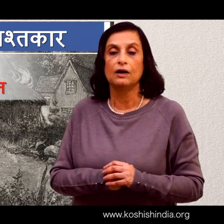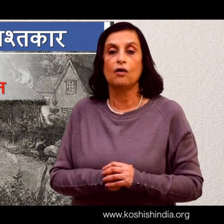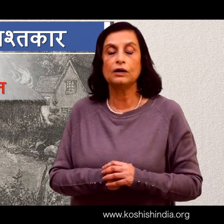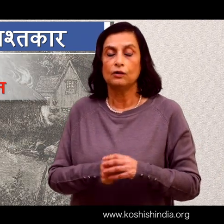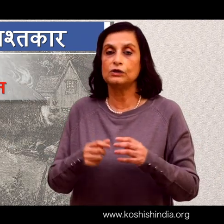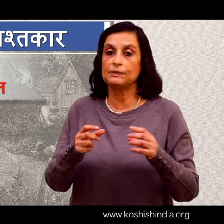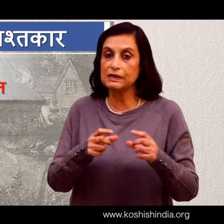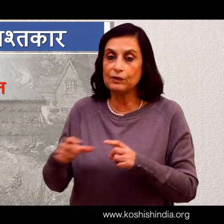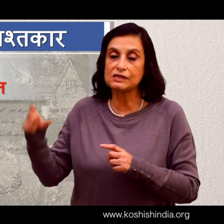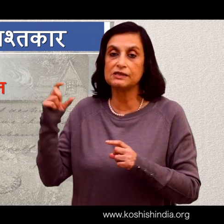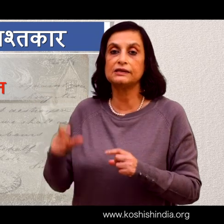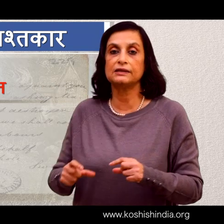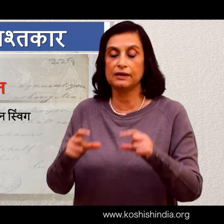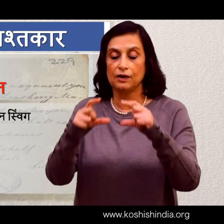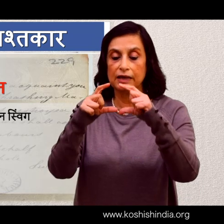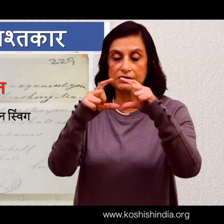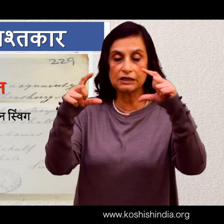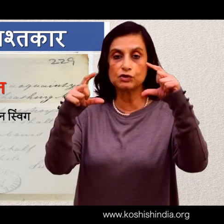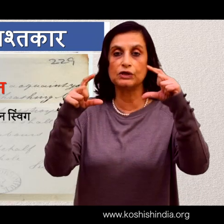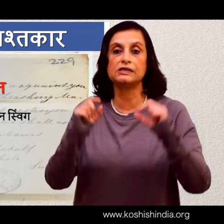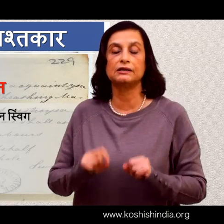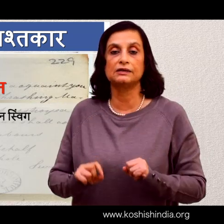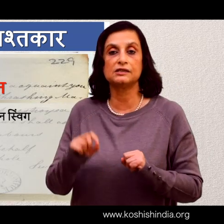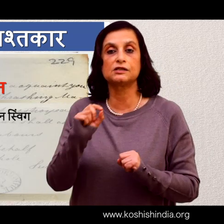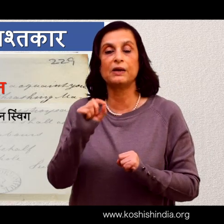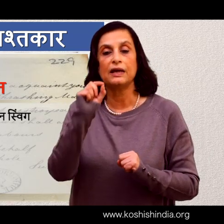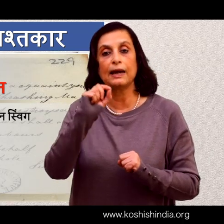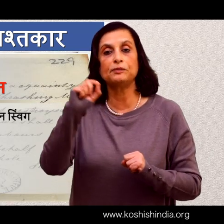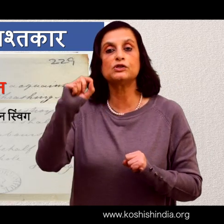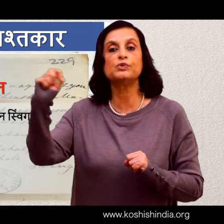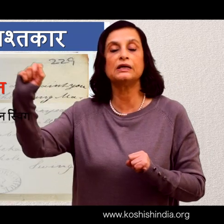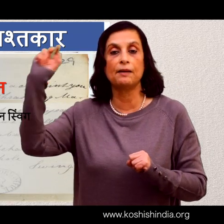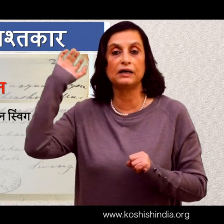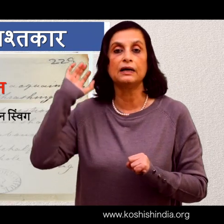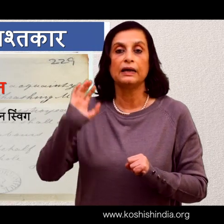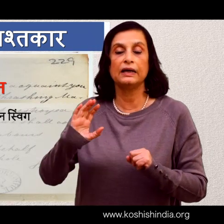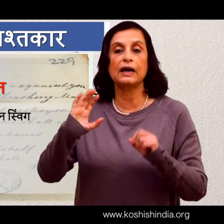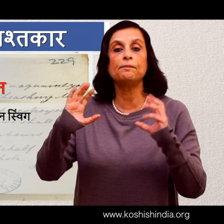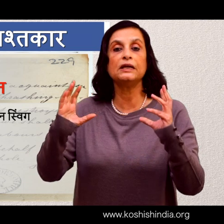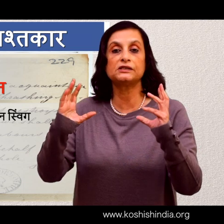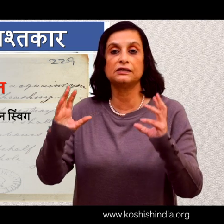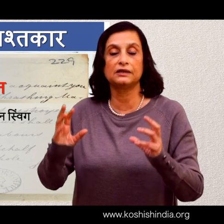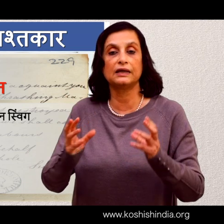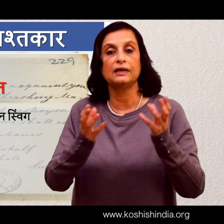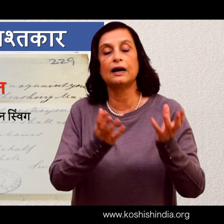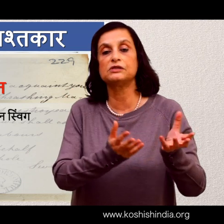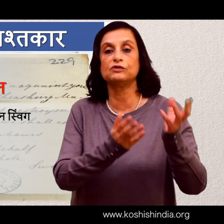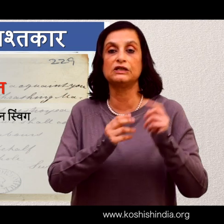अनाजकेगोदामोंकोभीजलादिया,औरजबवेचलेगए,तो वेकैप्टनस्विंग नामकएककाल्पनिकचरित्रकेनामसेएकनोटछोड़गए,जिसमें चेतावनीदीगईथी